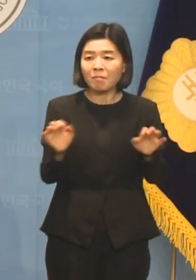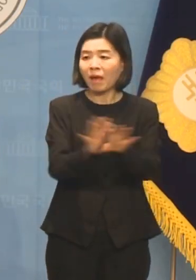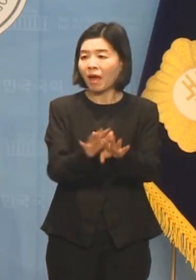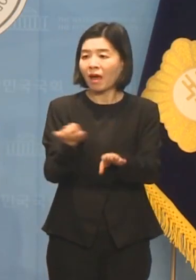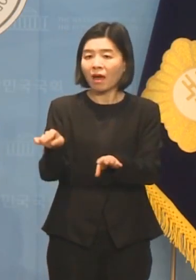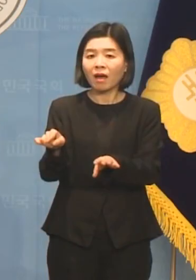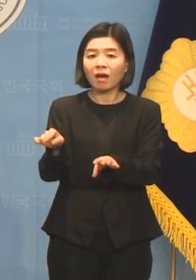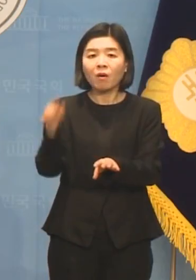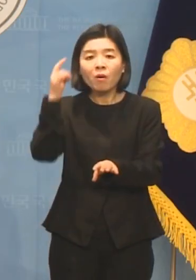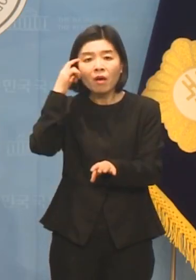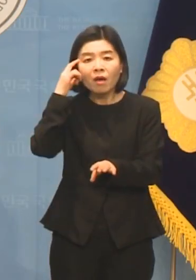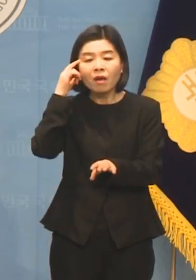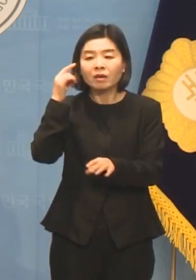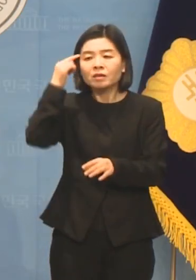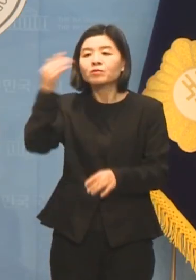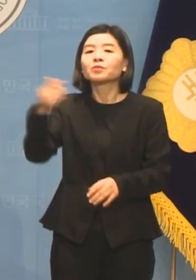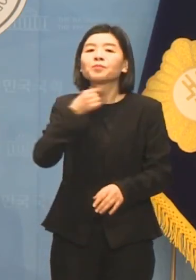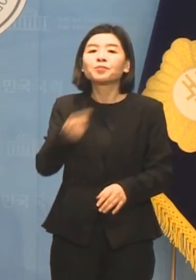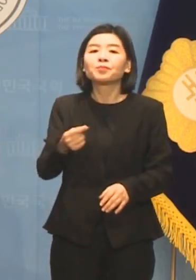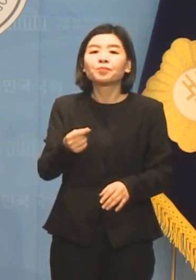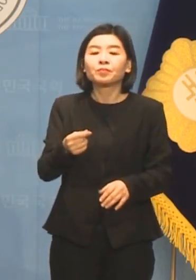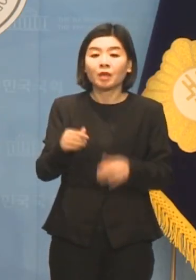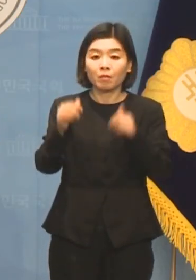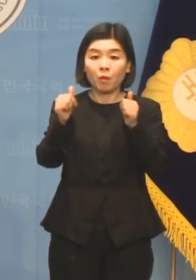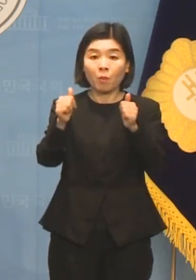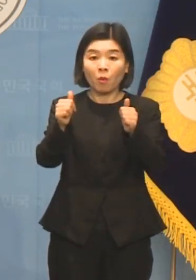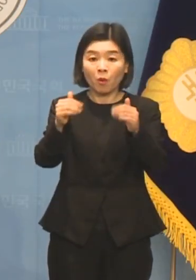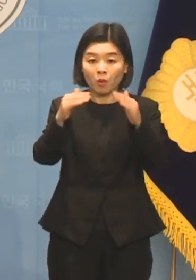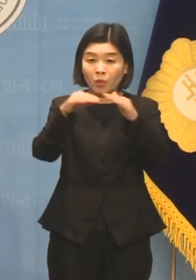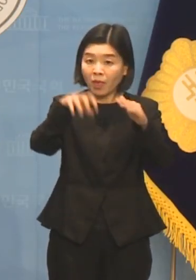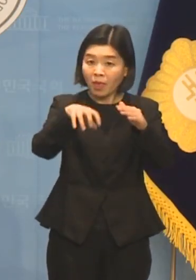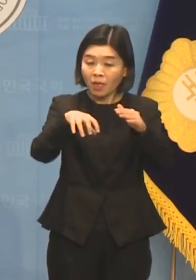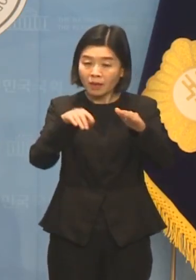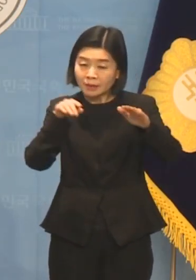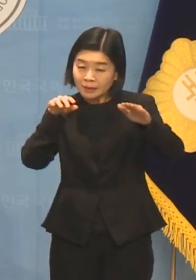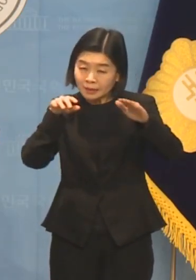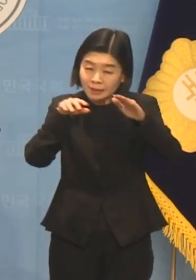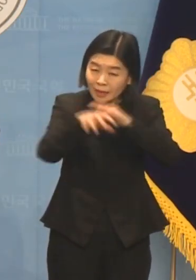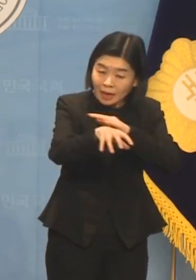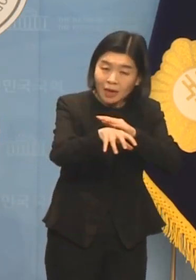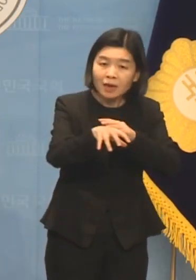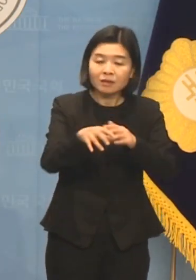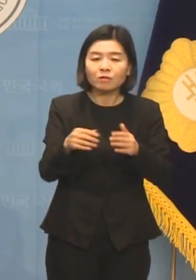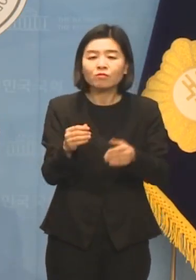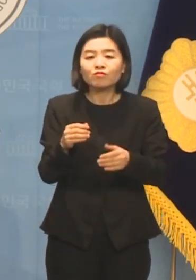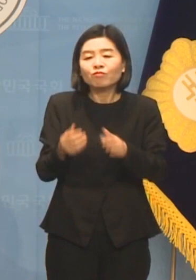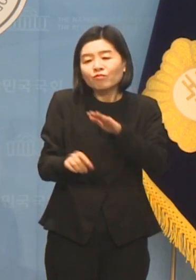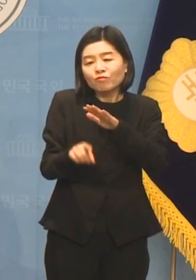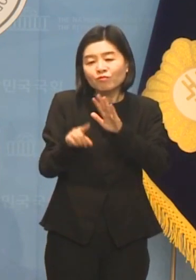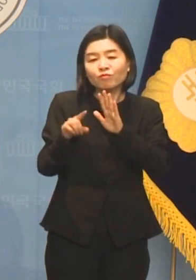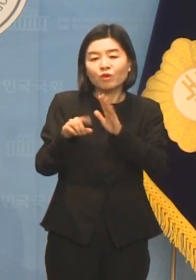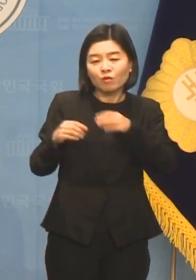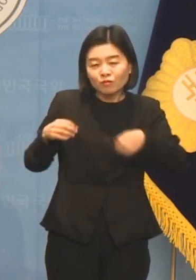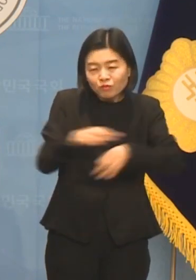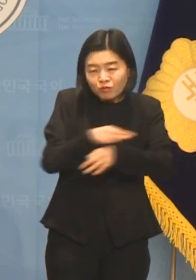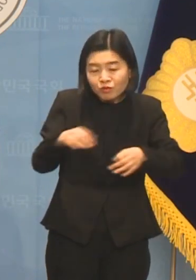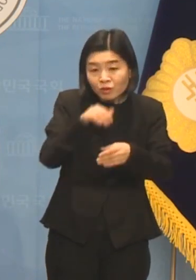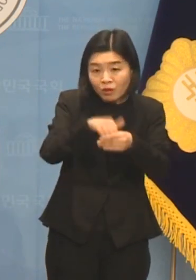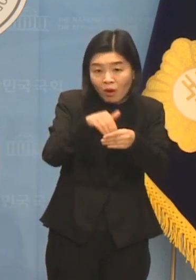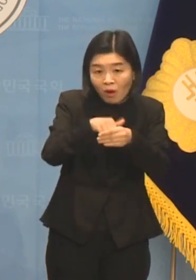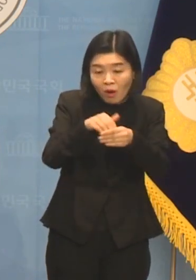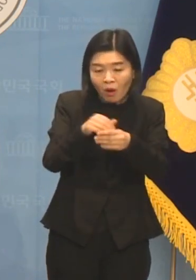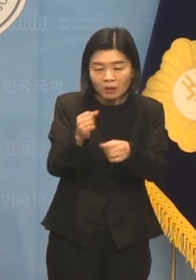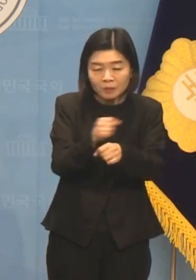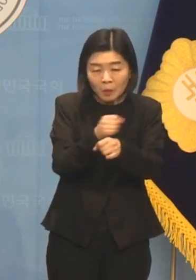하나만 묻겠습니다. 법원까지 갔던 그 수많은 부정선거 음모론 중에서 단 하나라도 사실로